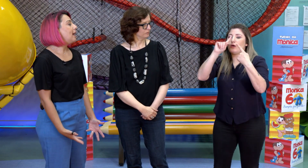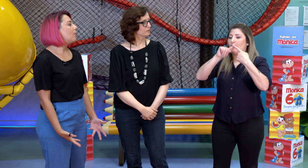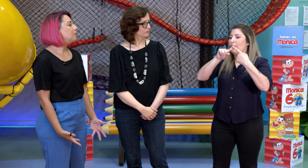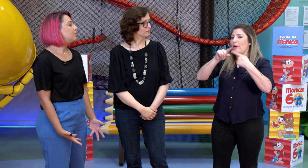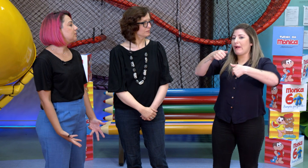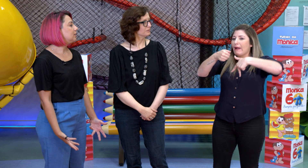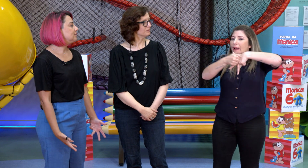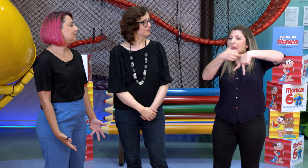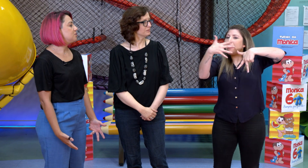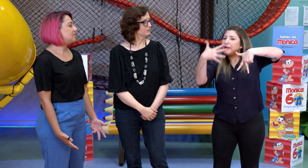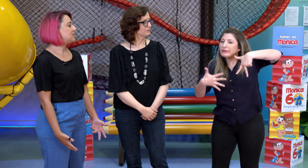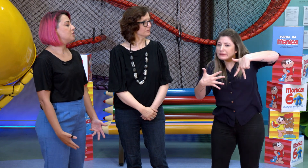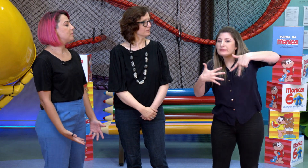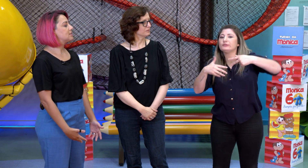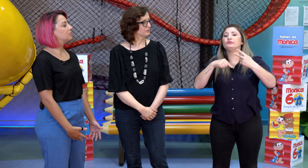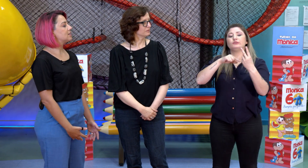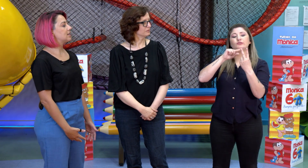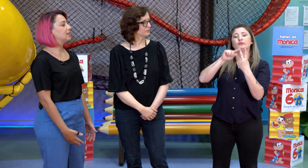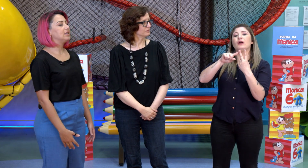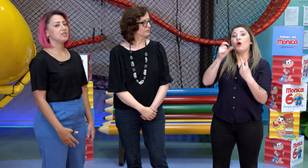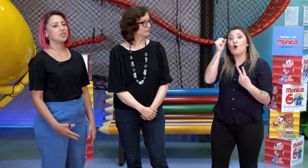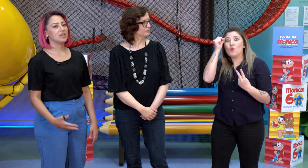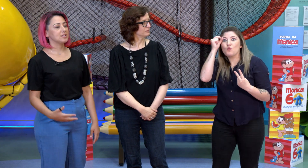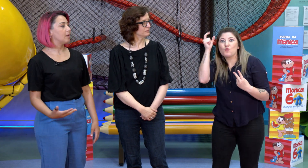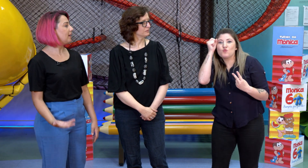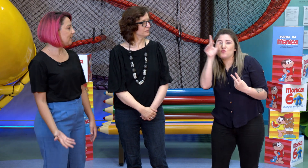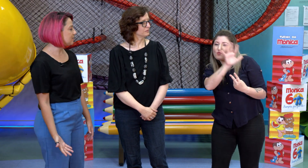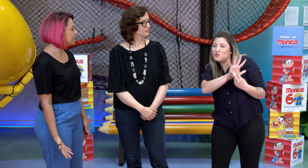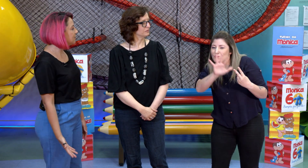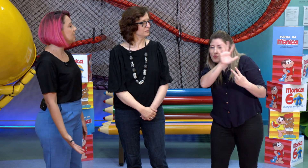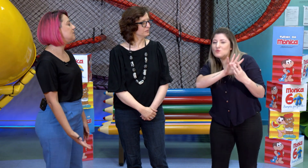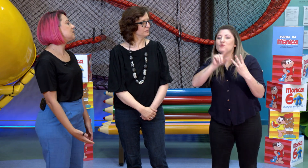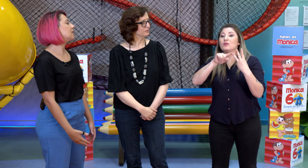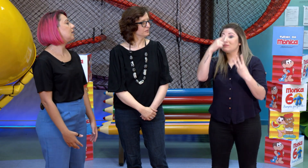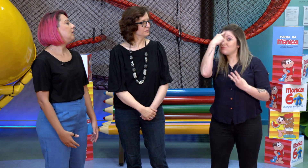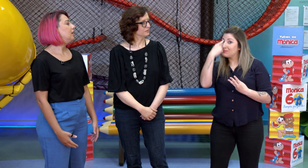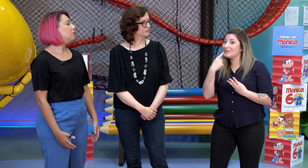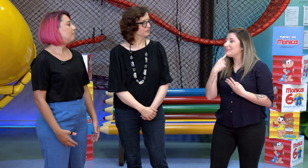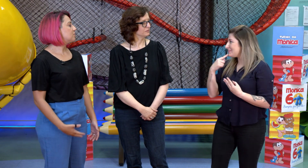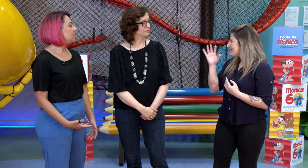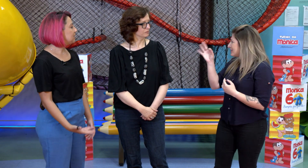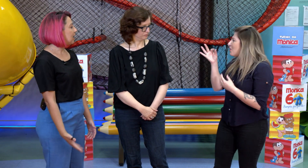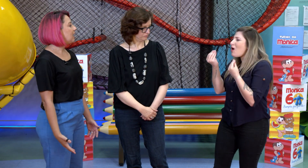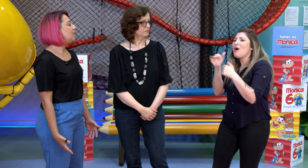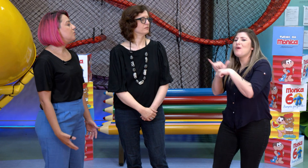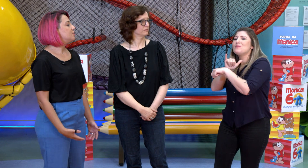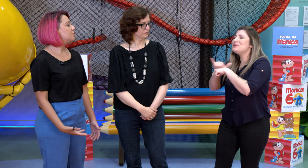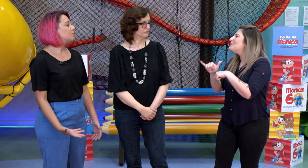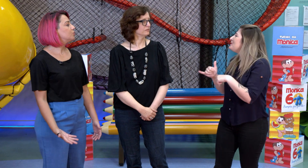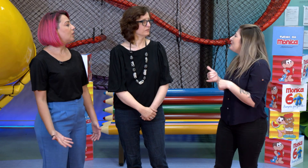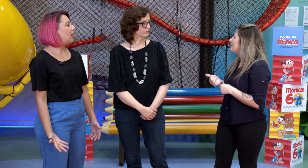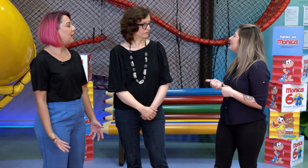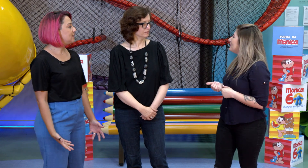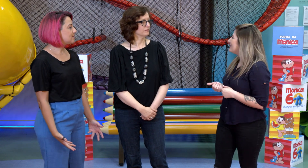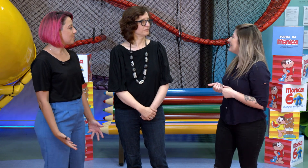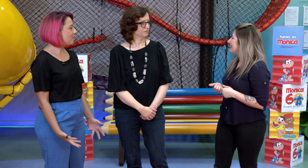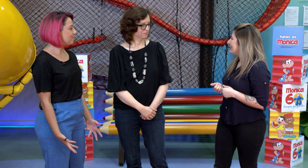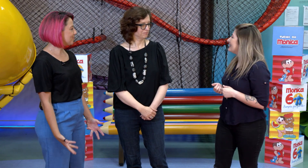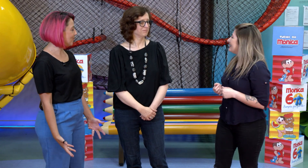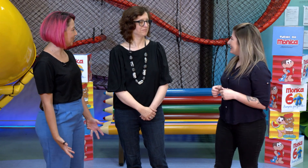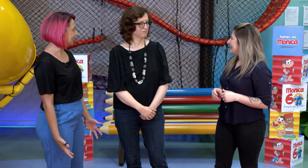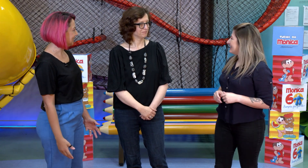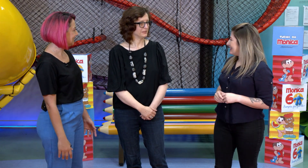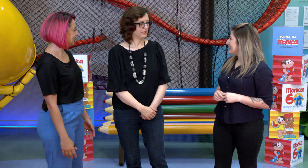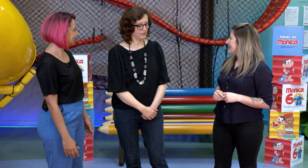o papel, a importância da diversidade, pensando nas características, na aparência física, personalidade, origens culturais,